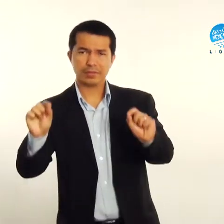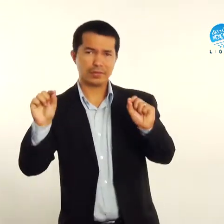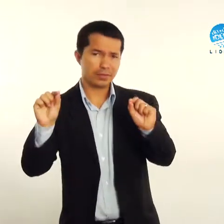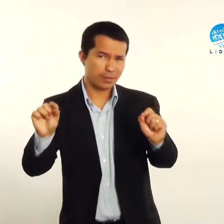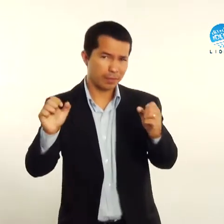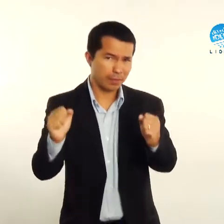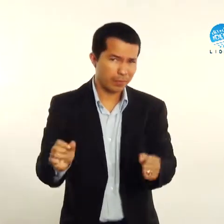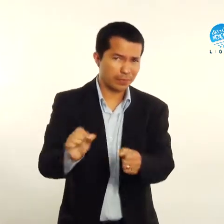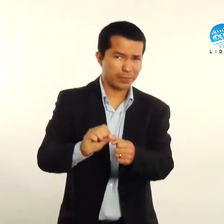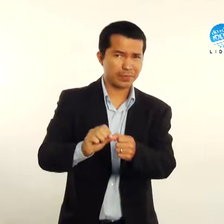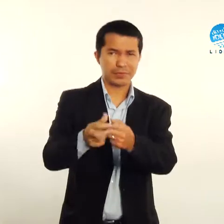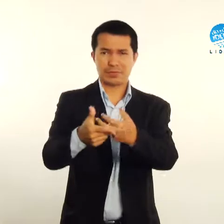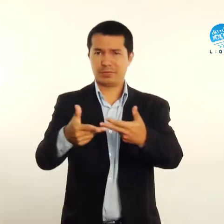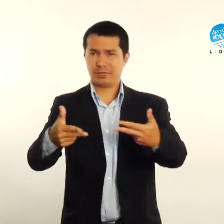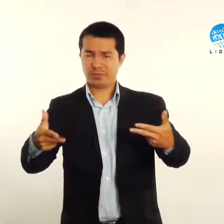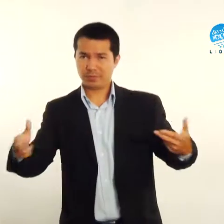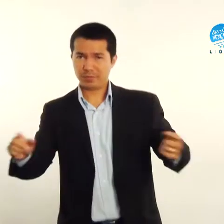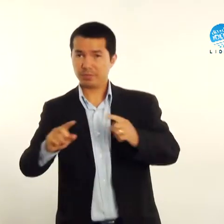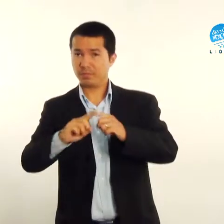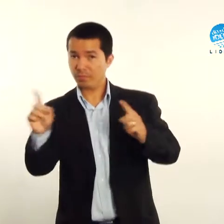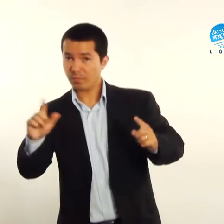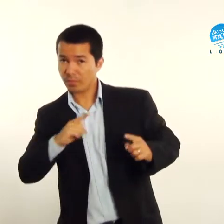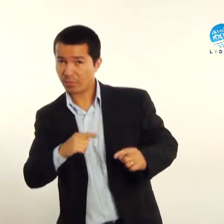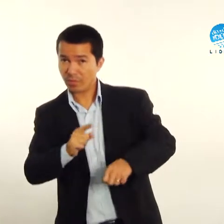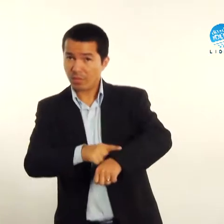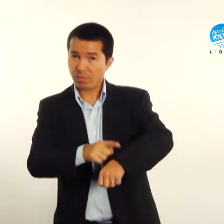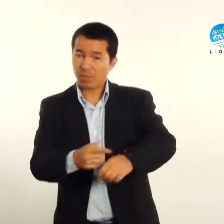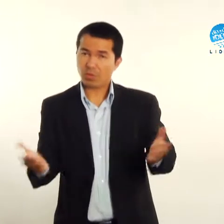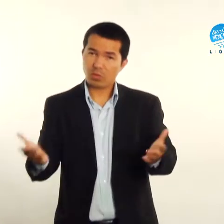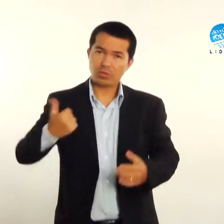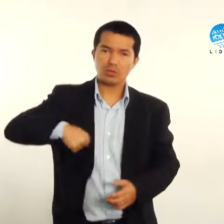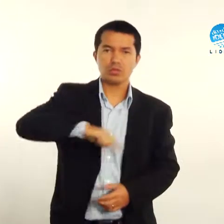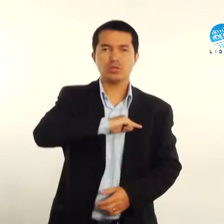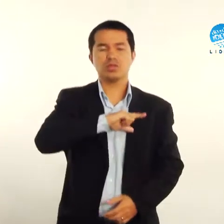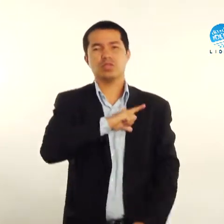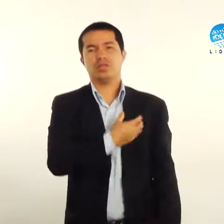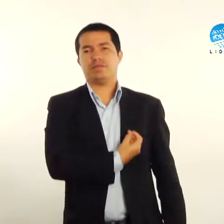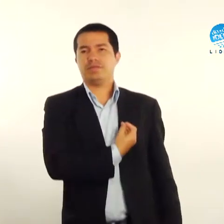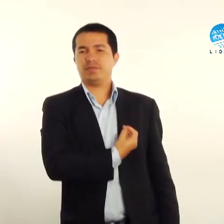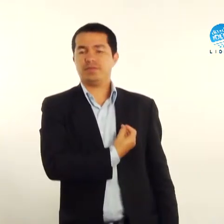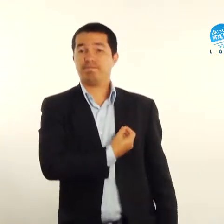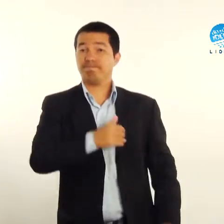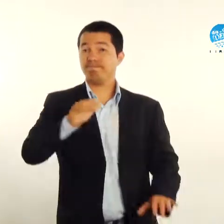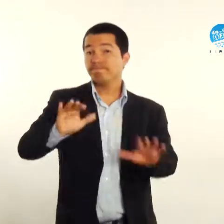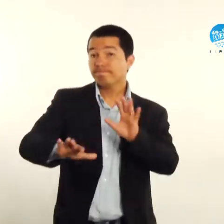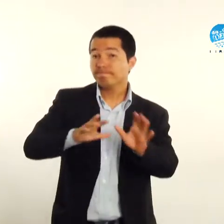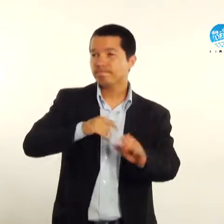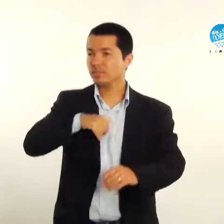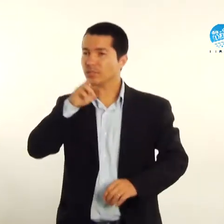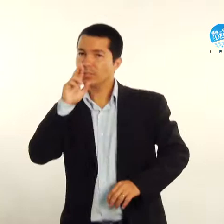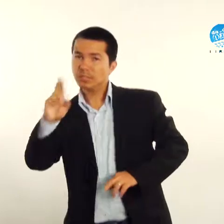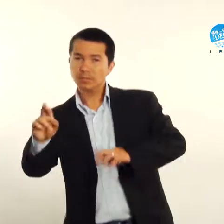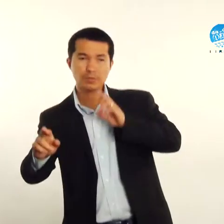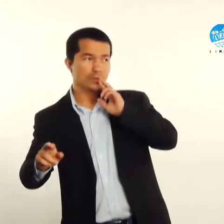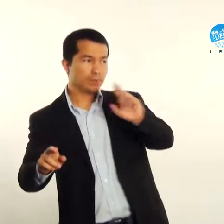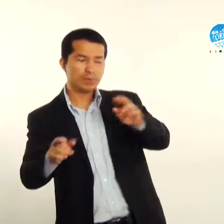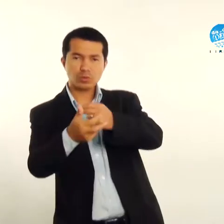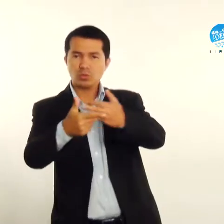que pode fazer alguma coisa. E dependendo do momento em que nós estejamos vivendo, as respostas